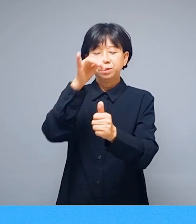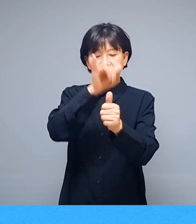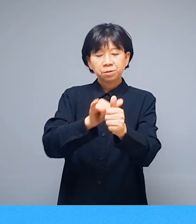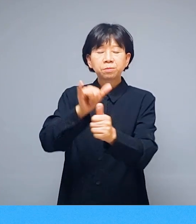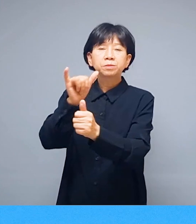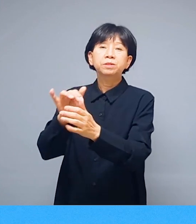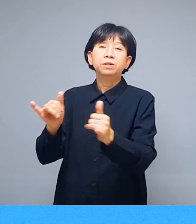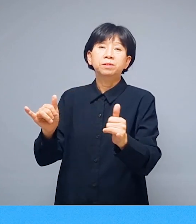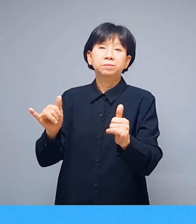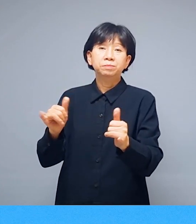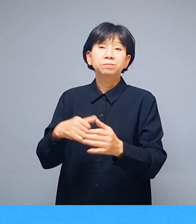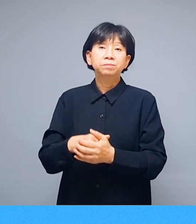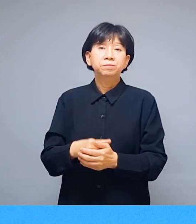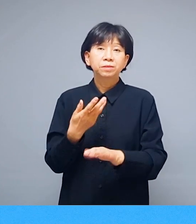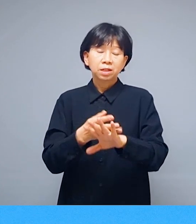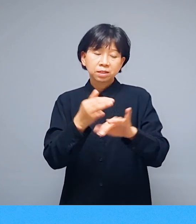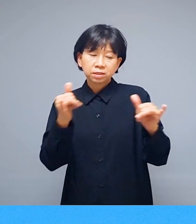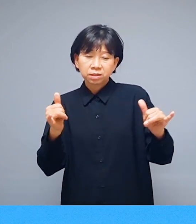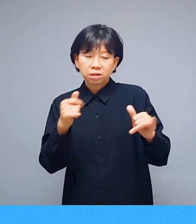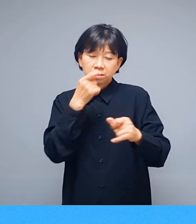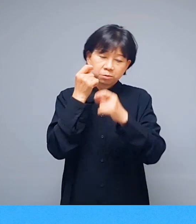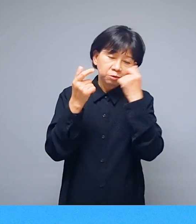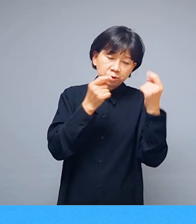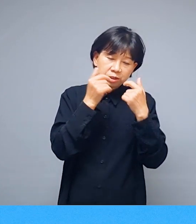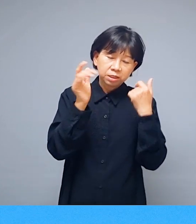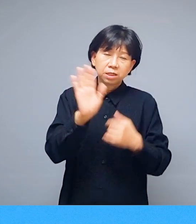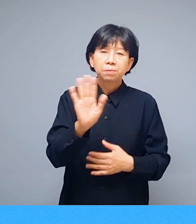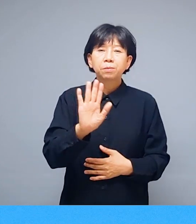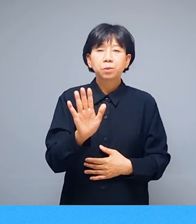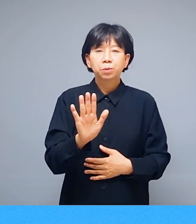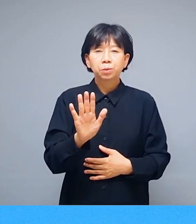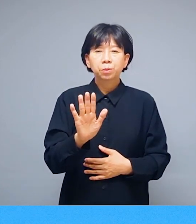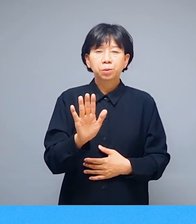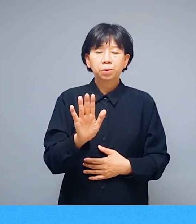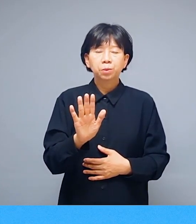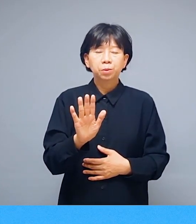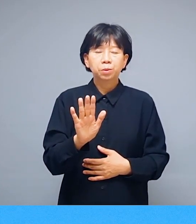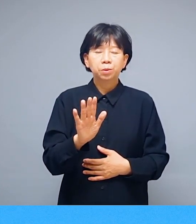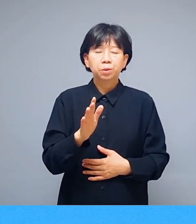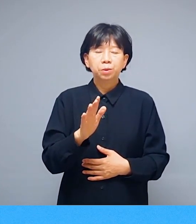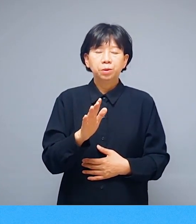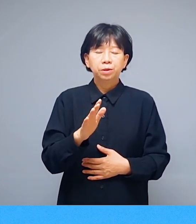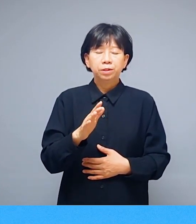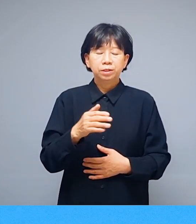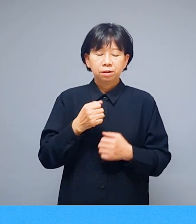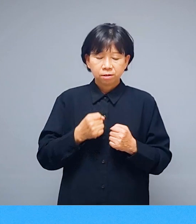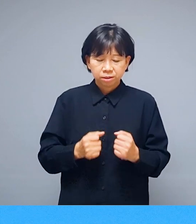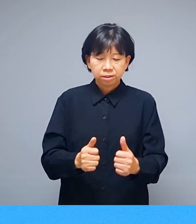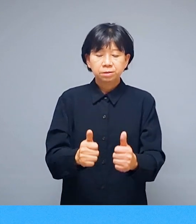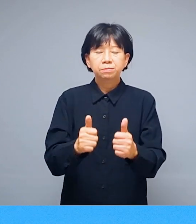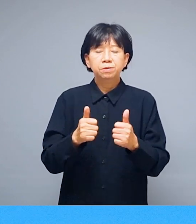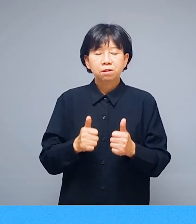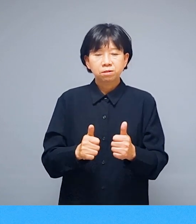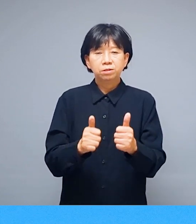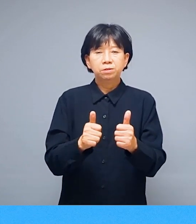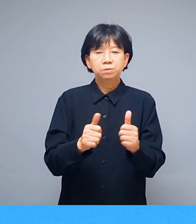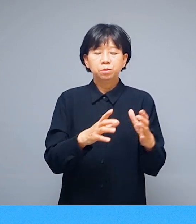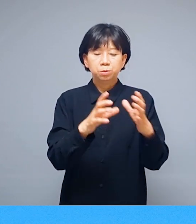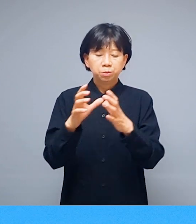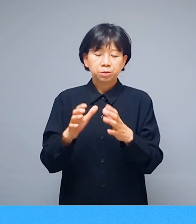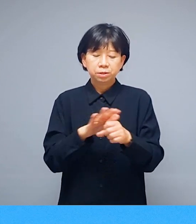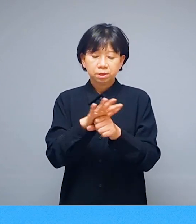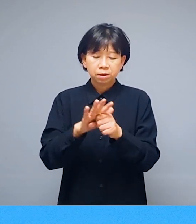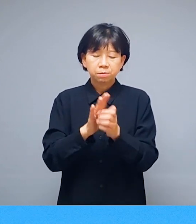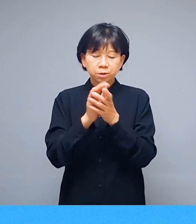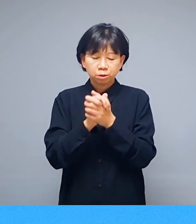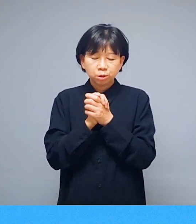누가 보지 않아도 묵묵히 자기 자리를 지키는 사람. 그리고 공동체를 사랑하며 기도하는 사람.